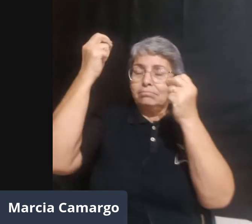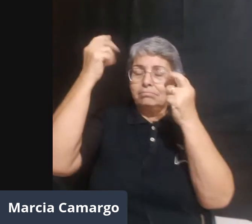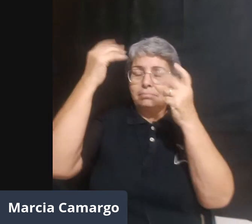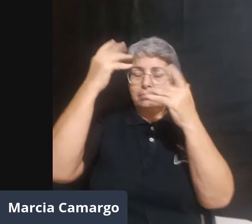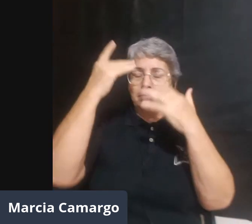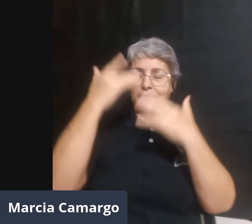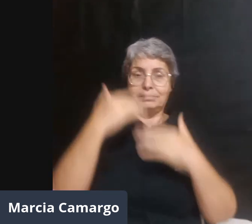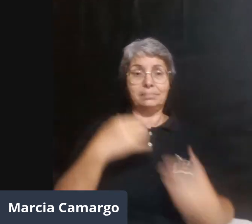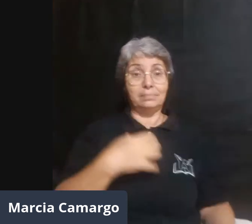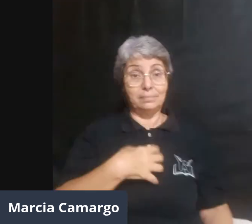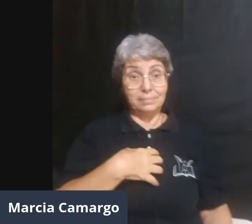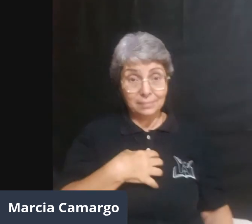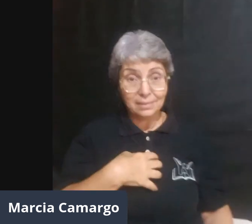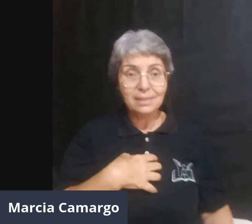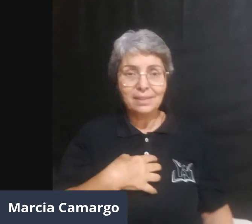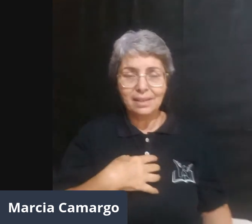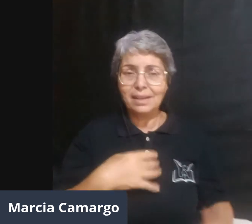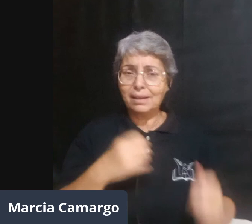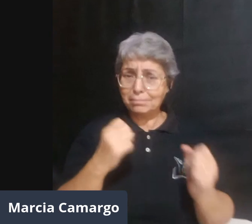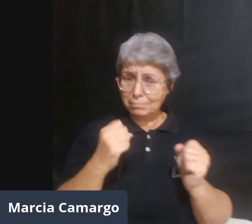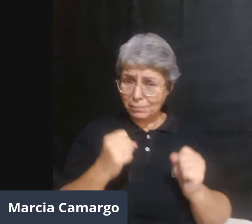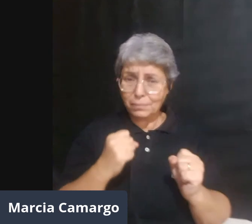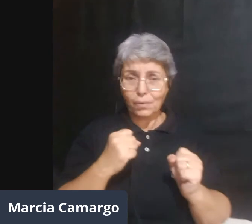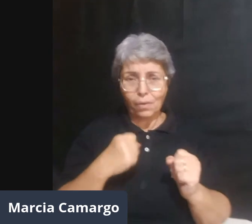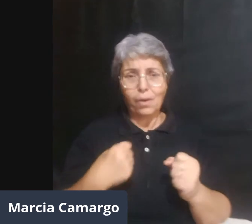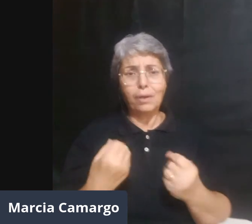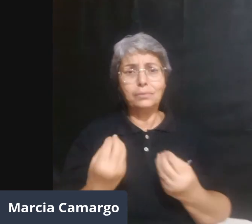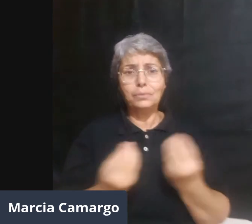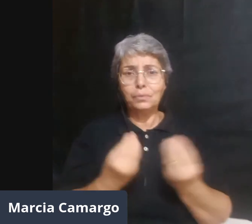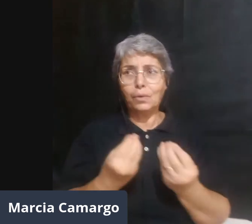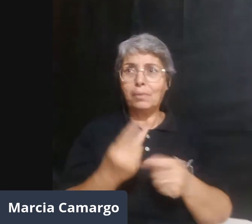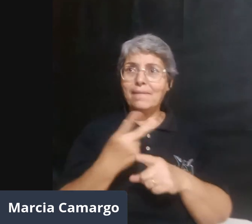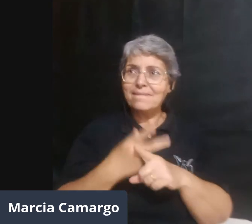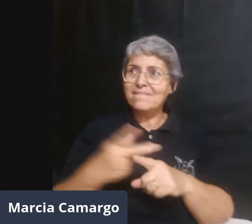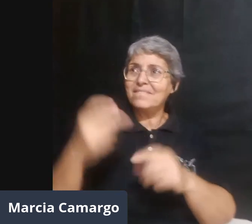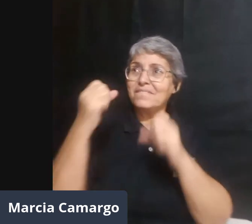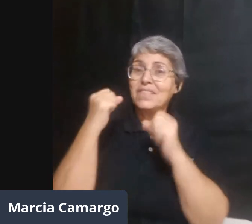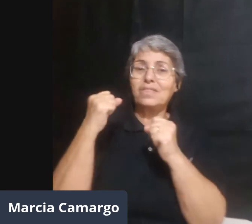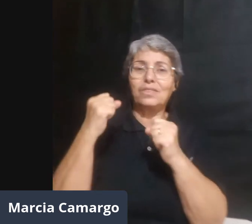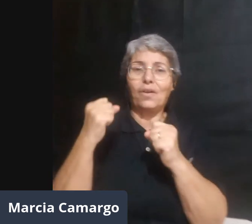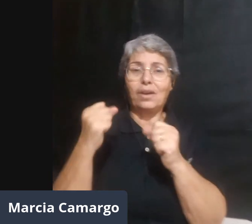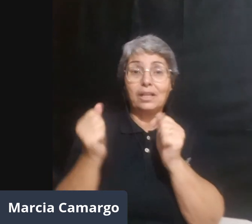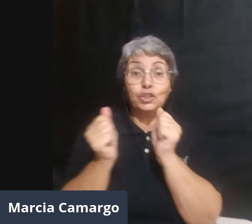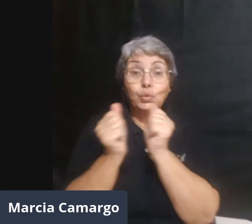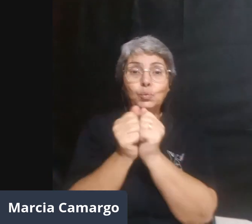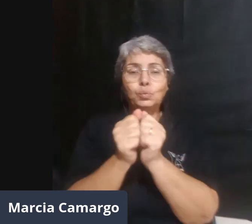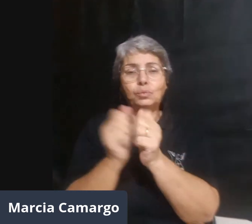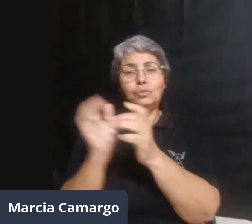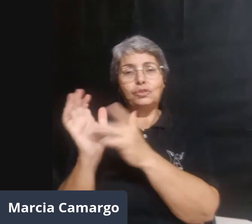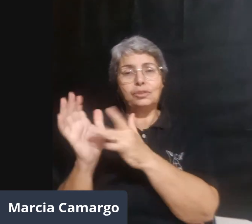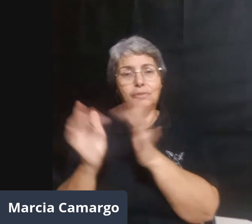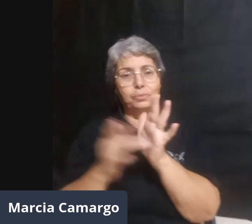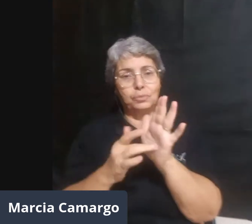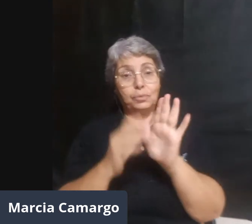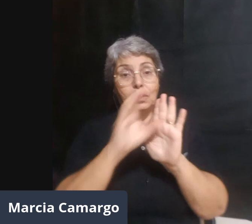mim. Então posso viver a realidade do homem vitorioso em Cristo, no capítulo 8 de Romanos.